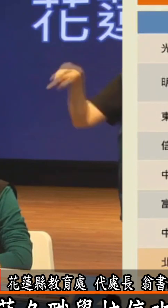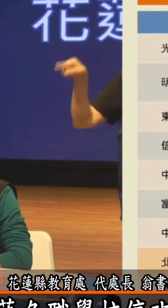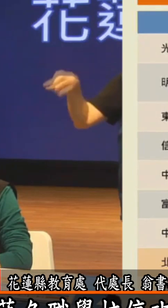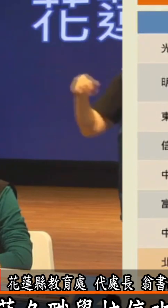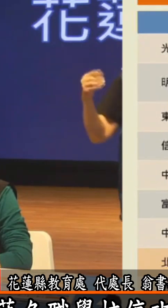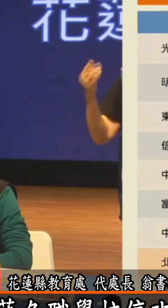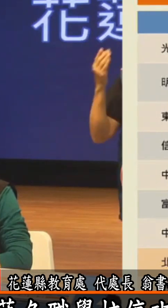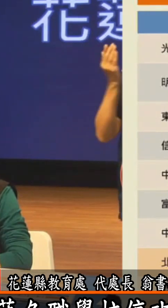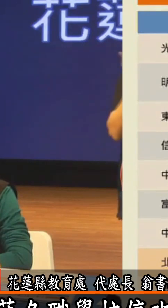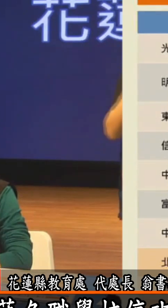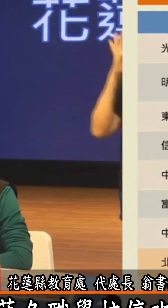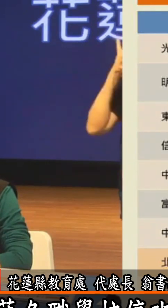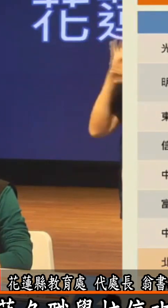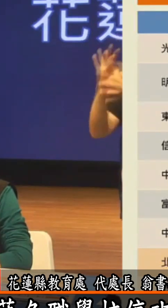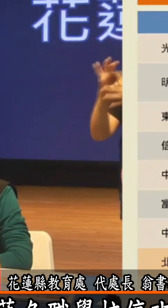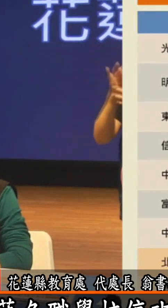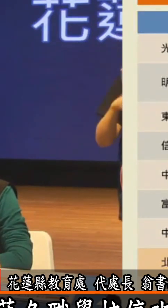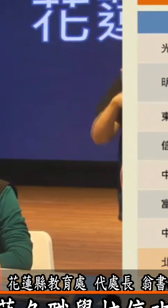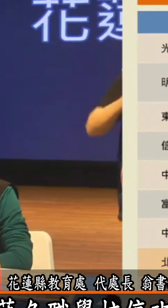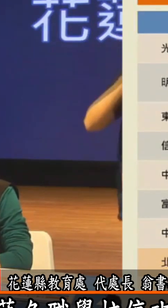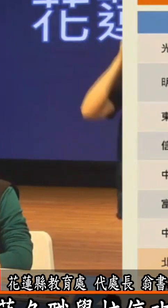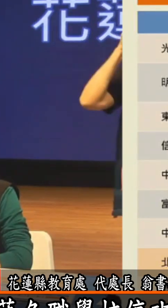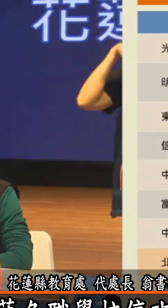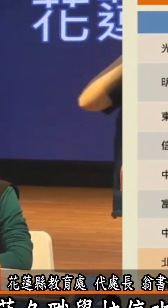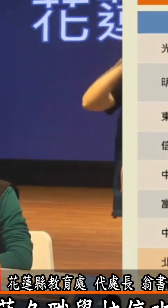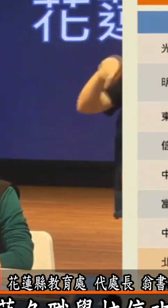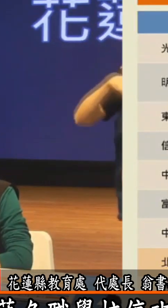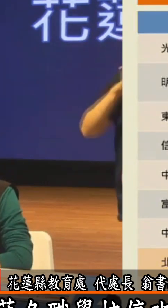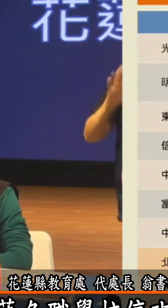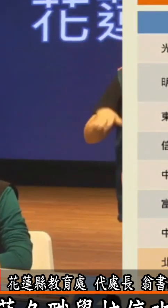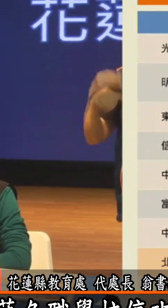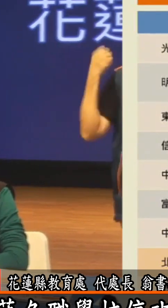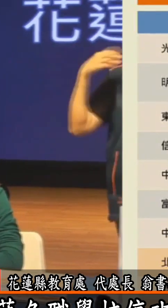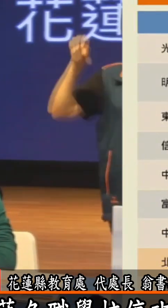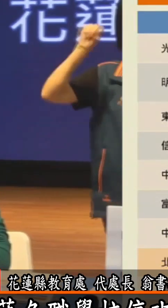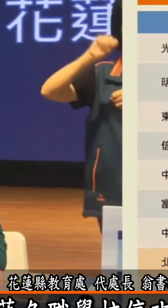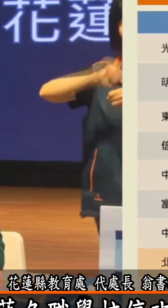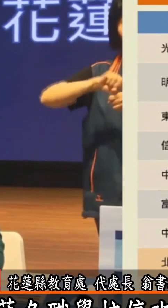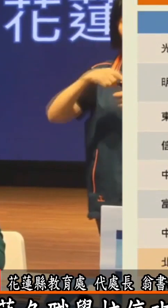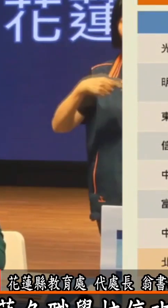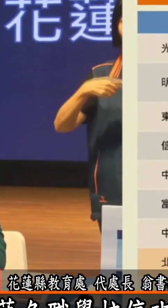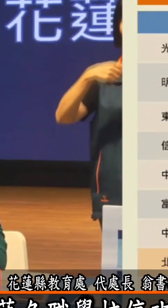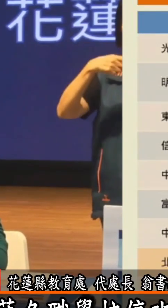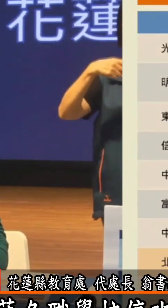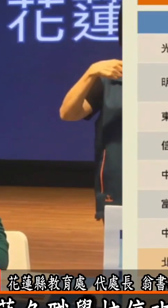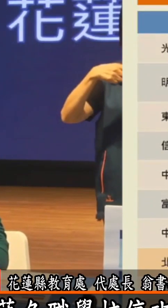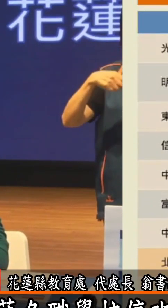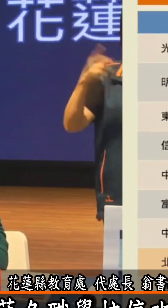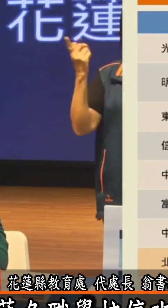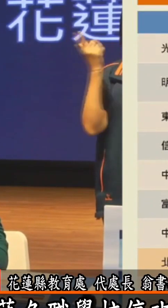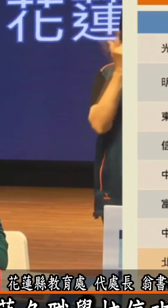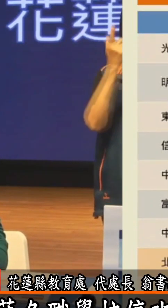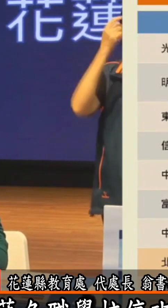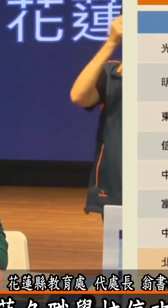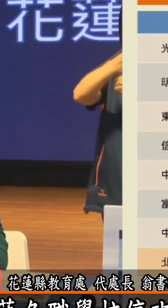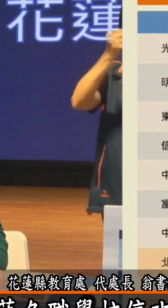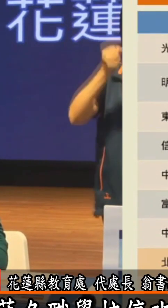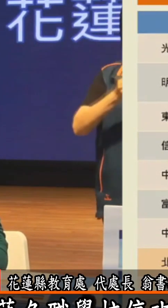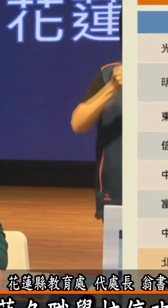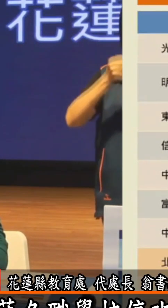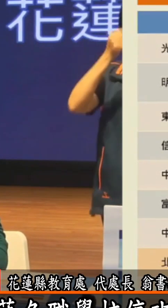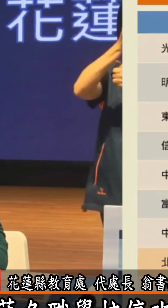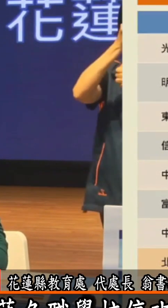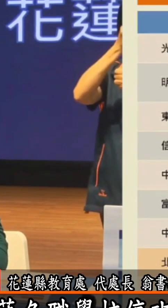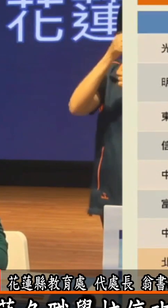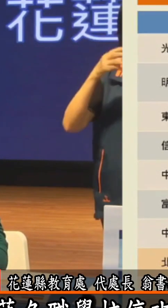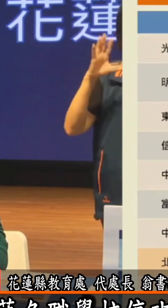部分是照常上课，所以特别提醒。那今天新增的部分，第一个是北昌国小，那北